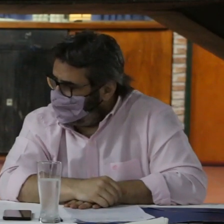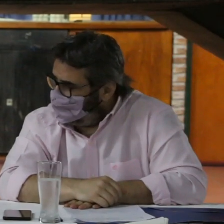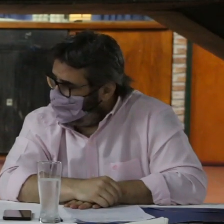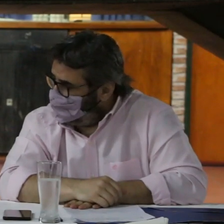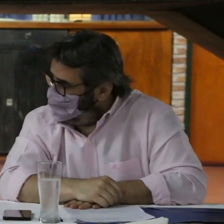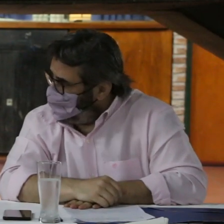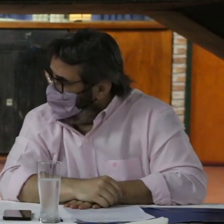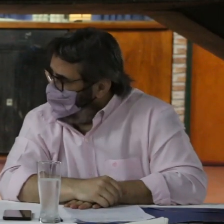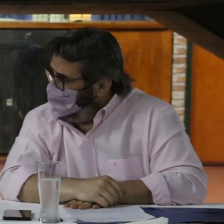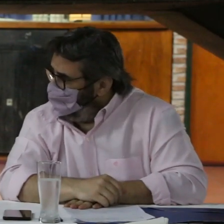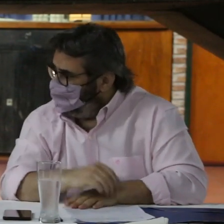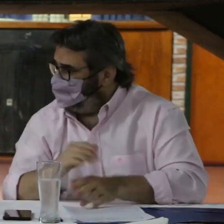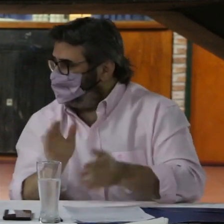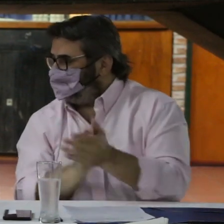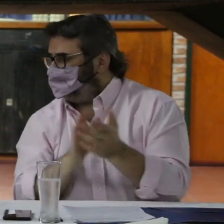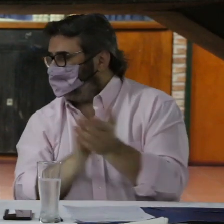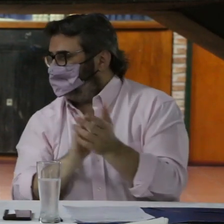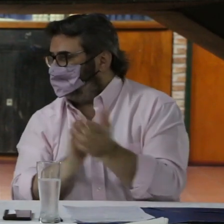es.